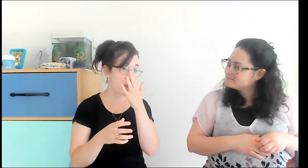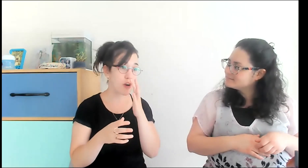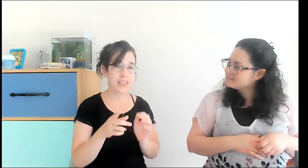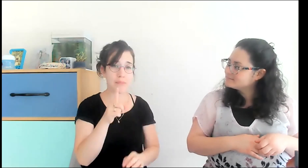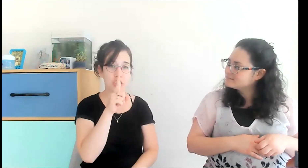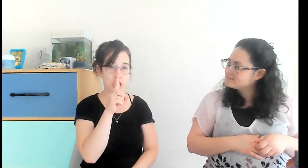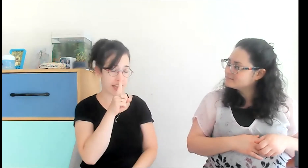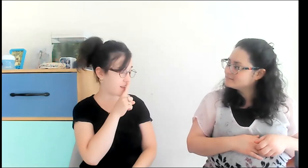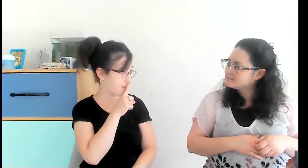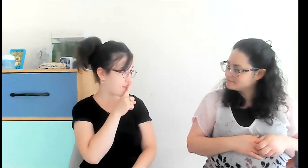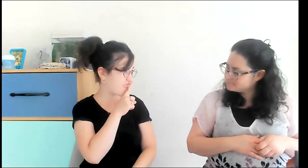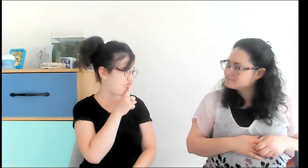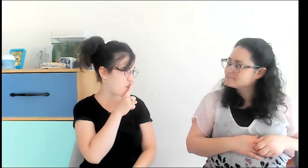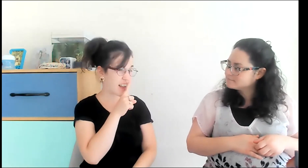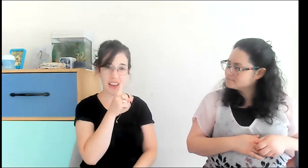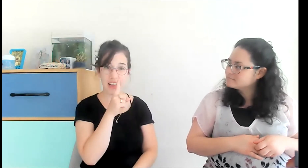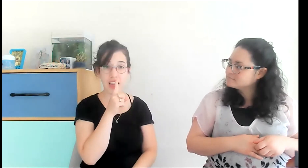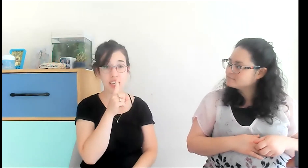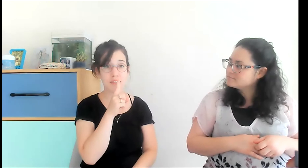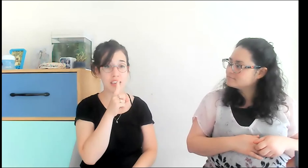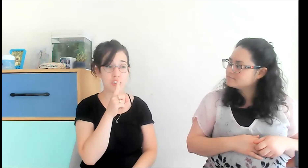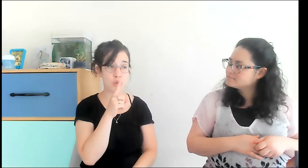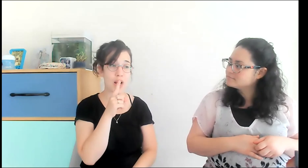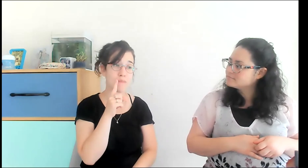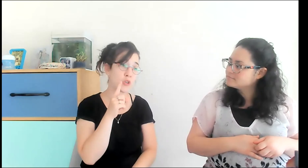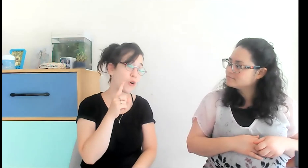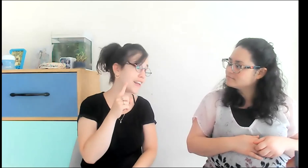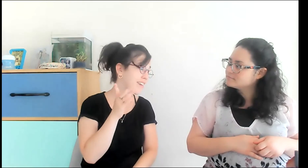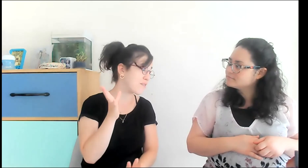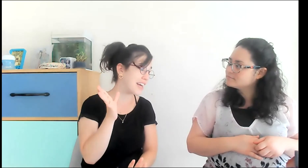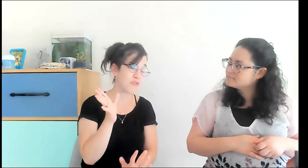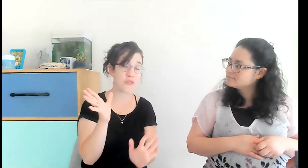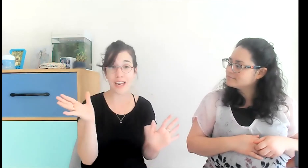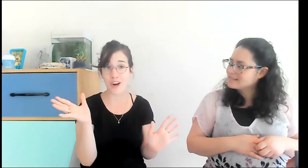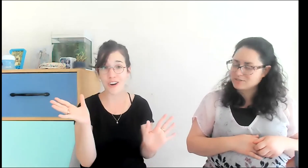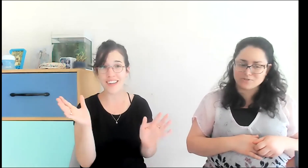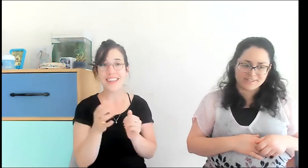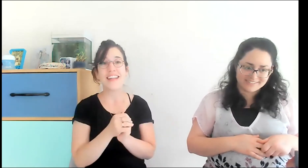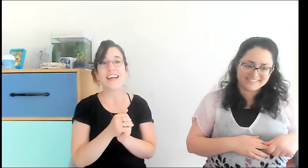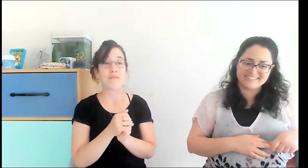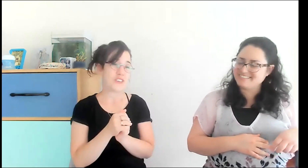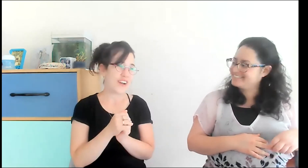במקום לסמן שקט, אוקיי? אני חשבתי שאולי המשורר התכוון, ואולי לא. המשוררת.